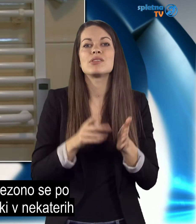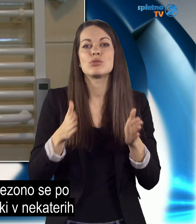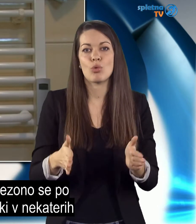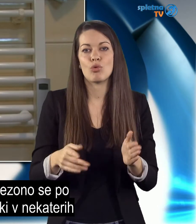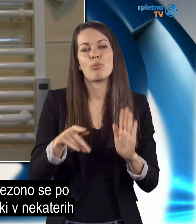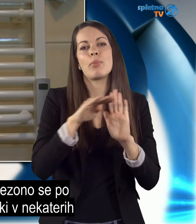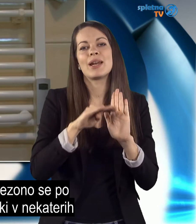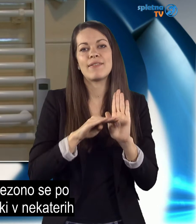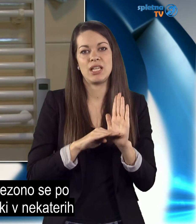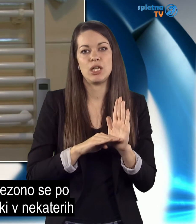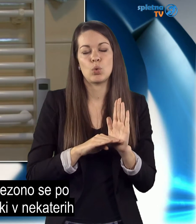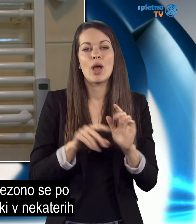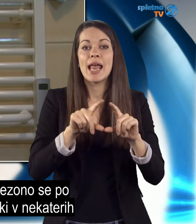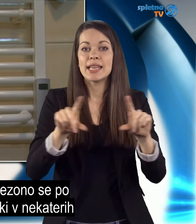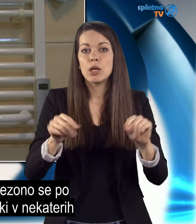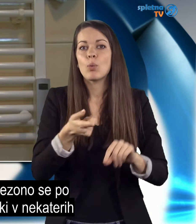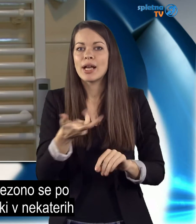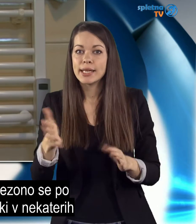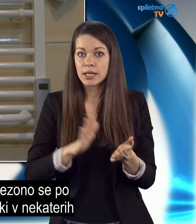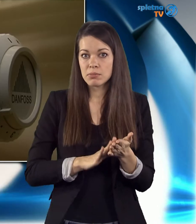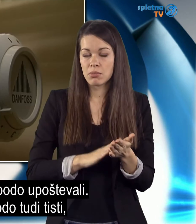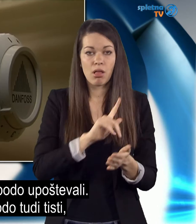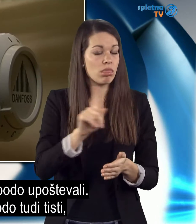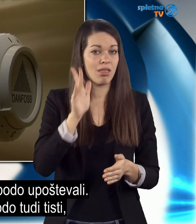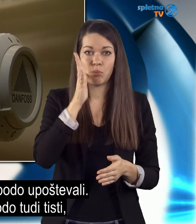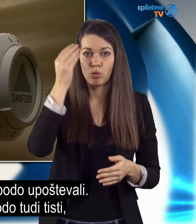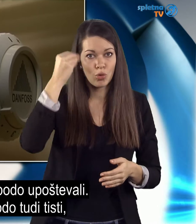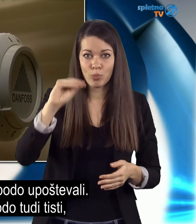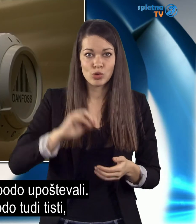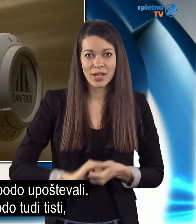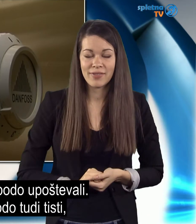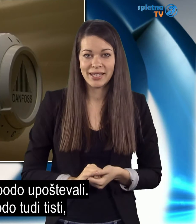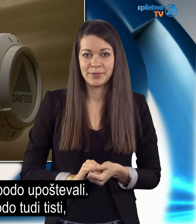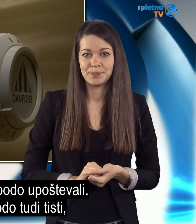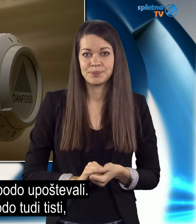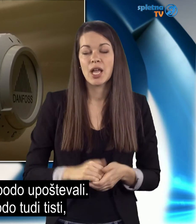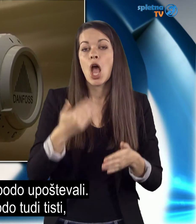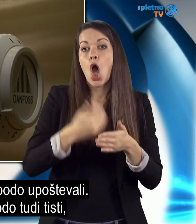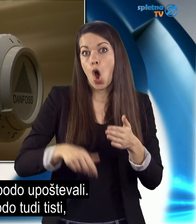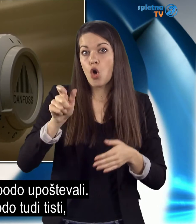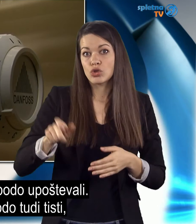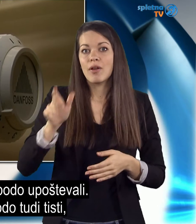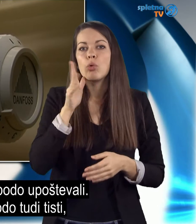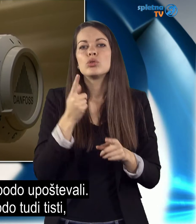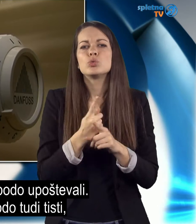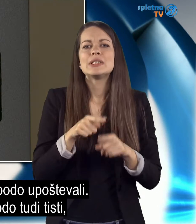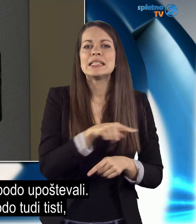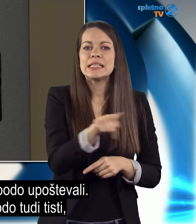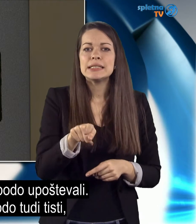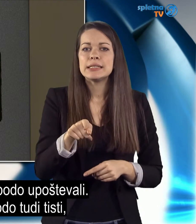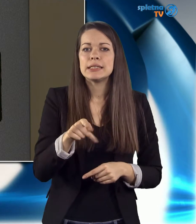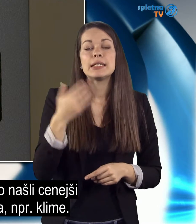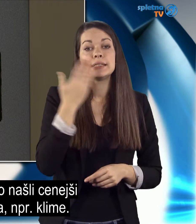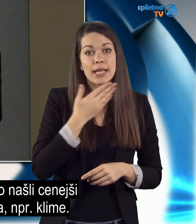kurilno sezono se po pravilniku delilniki v nekaterih primerih sploh ne bodo upoštevali. Oškodovani bodo tudi tisti, ki